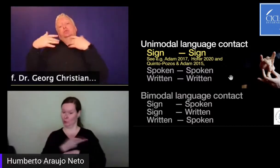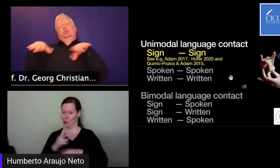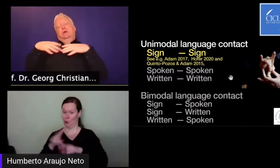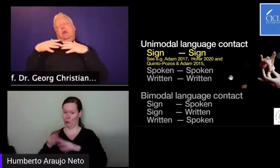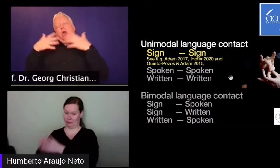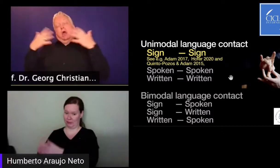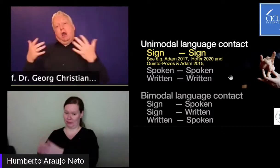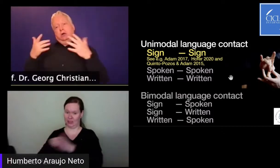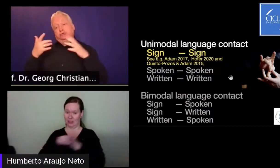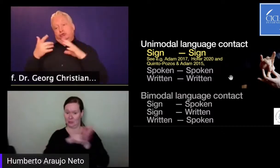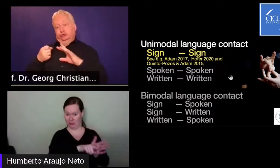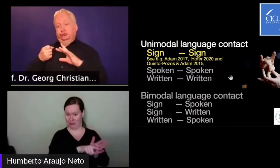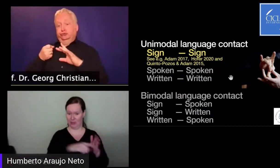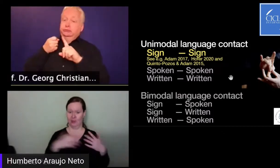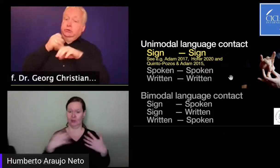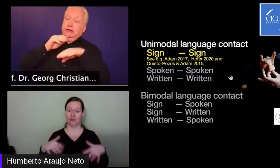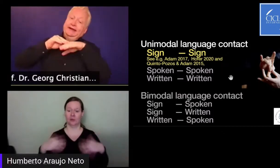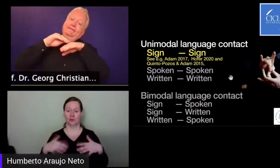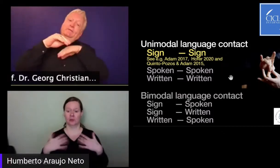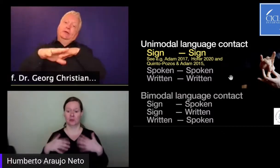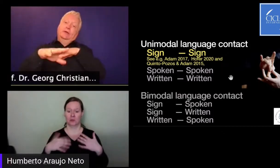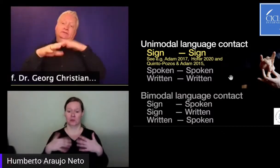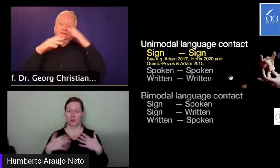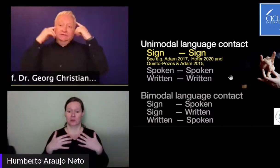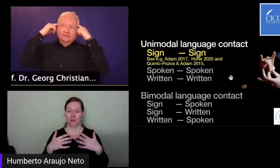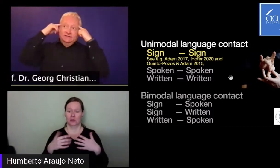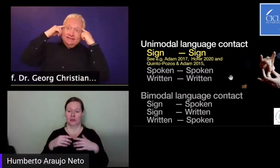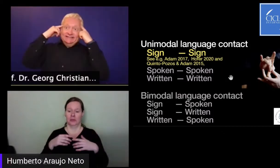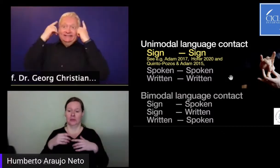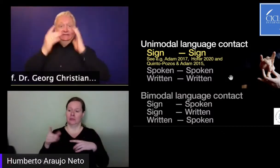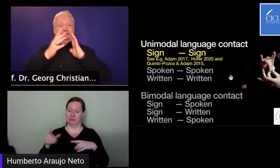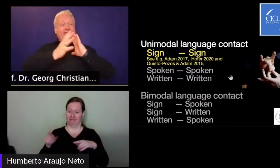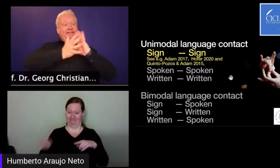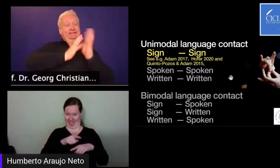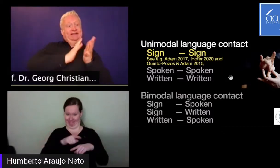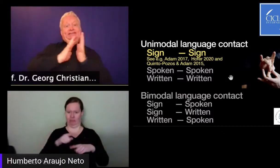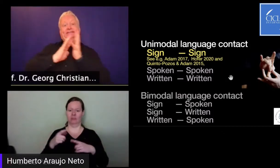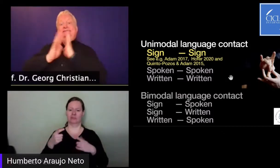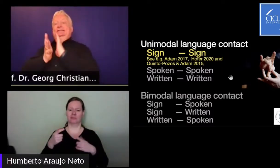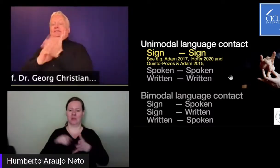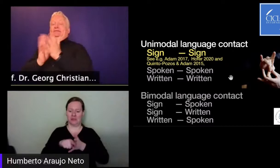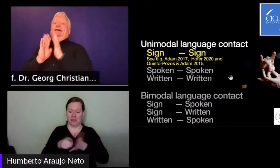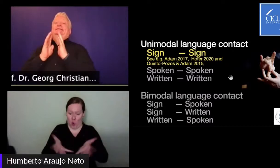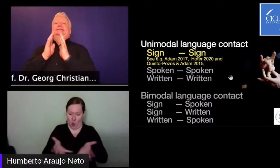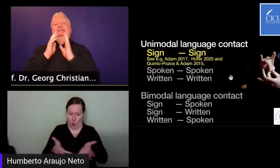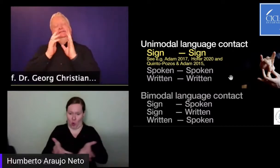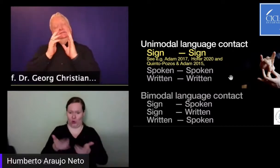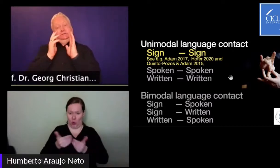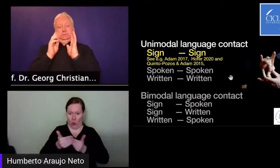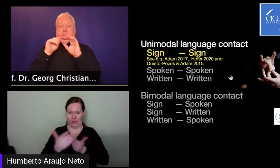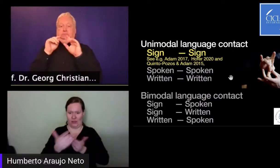americana e o cruzamento com outra língua de sinais, também de modalidade visoespacial.